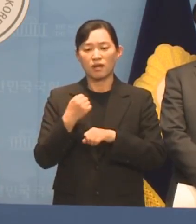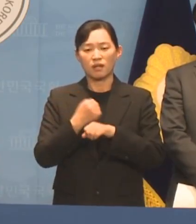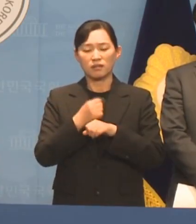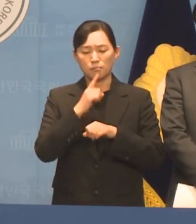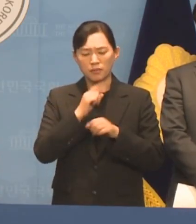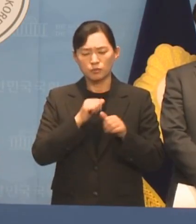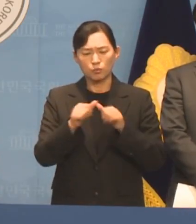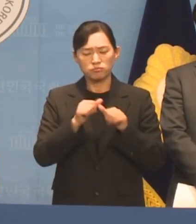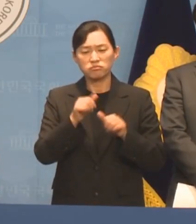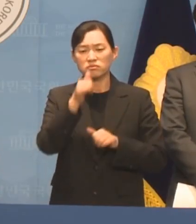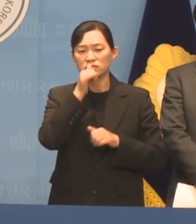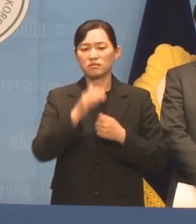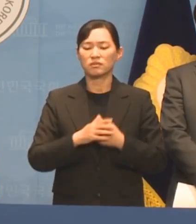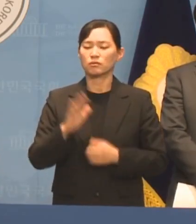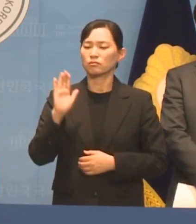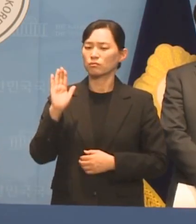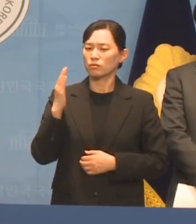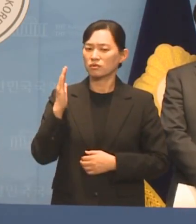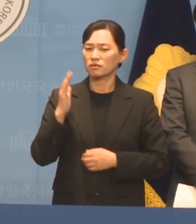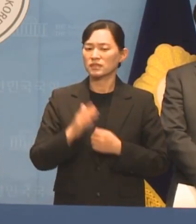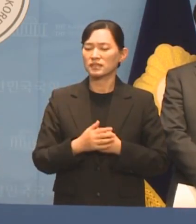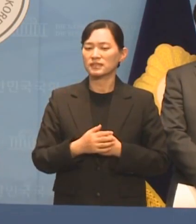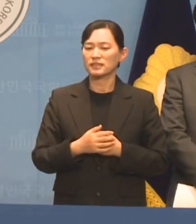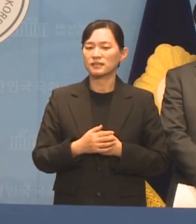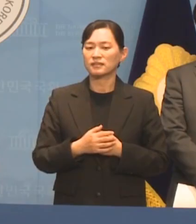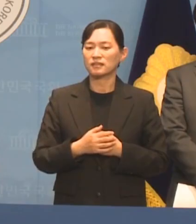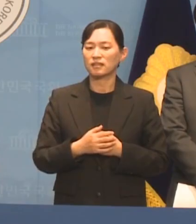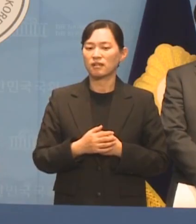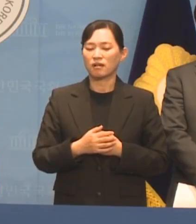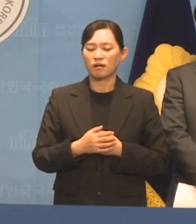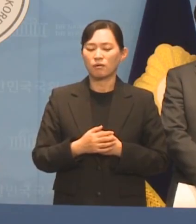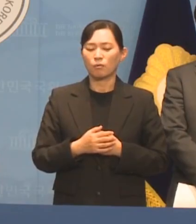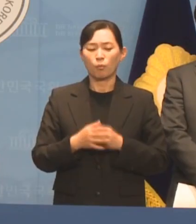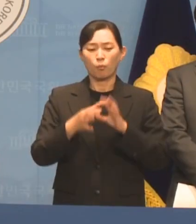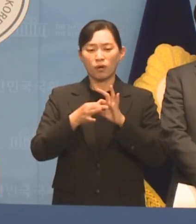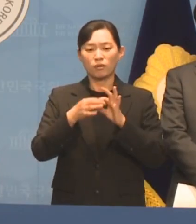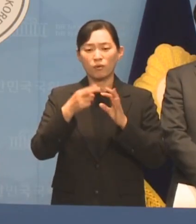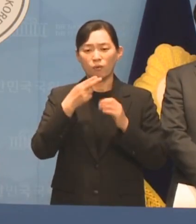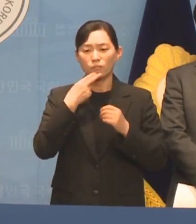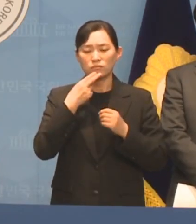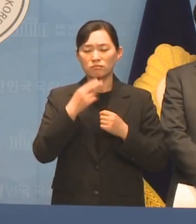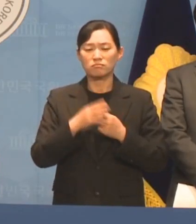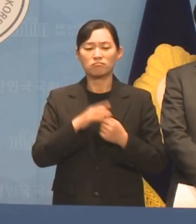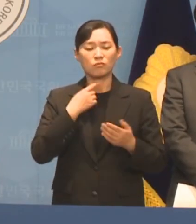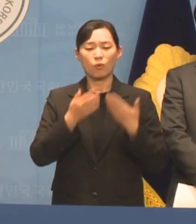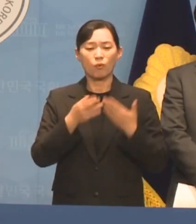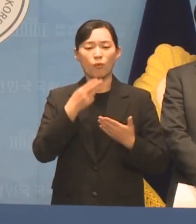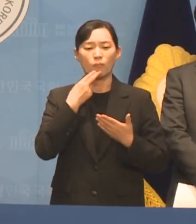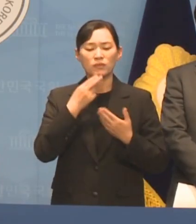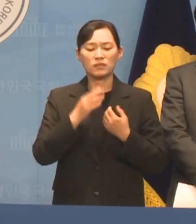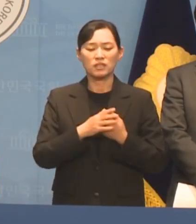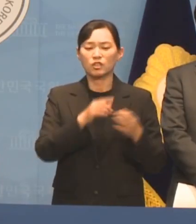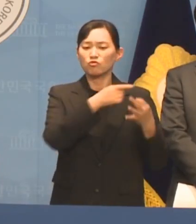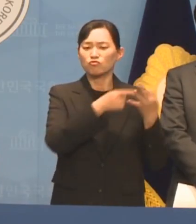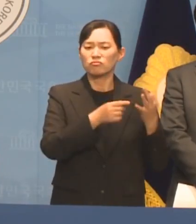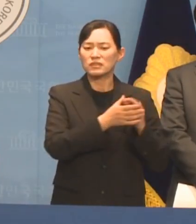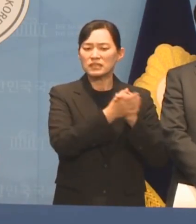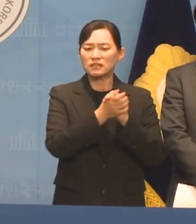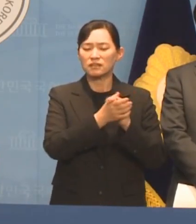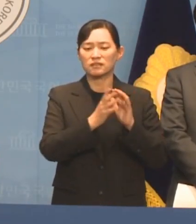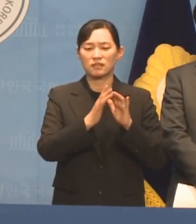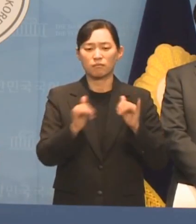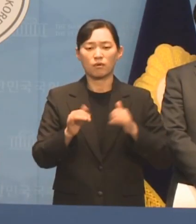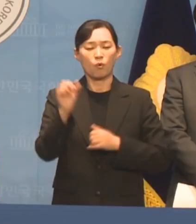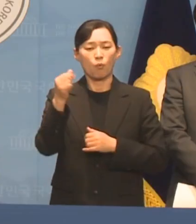소문입니다. 또한 최근 광해 광옥과 무관한 백지 경력의 윤석열 측근 논란까지 제기된